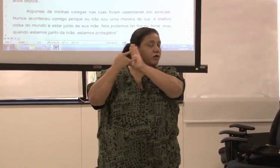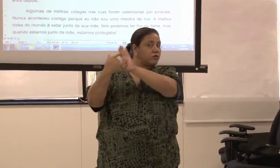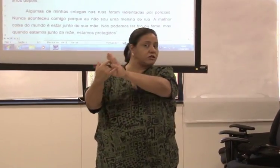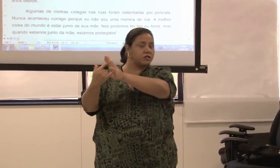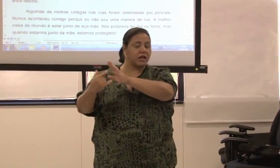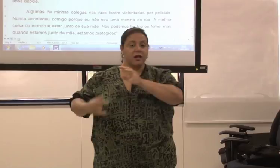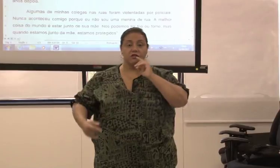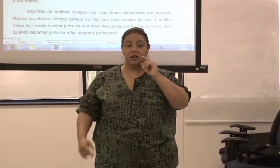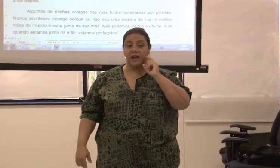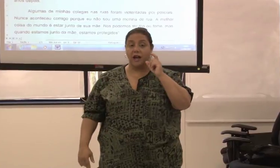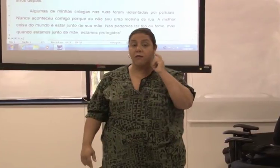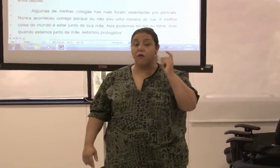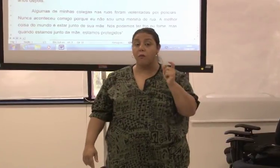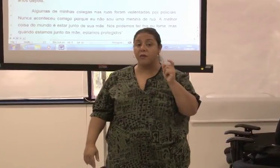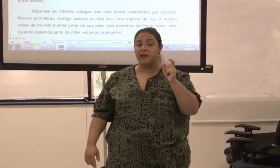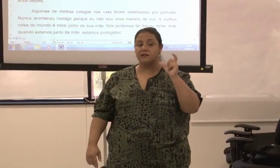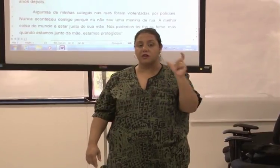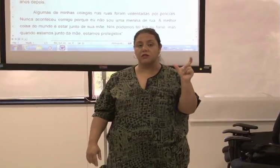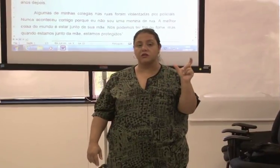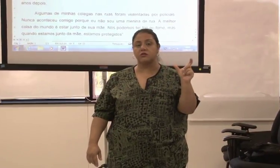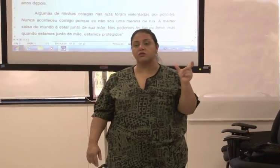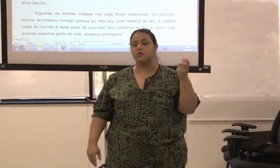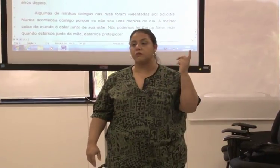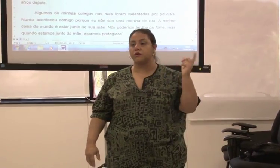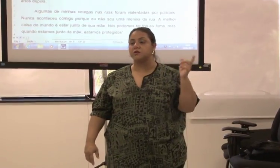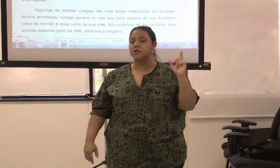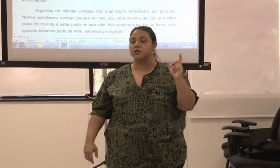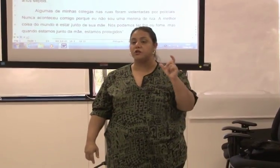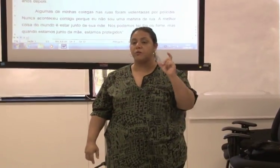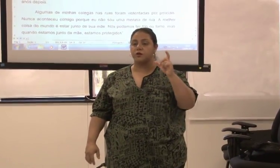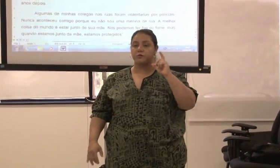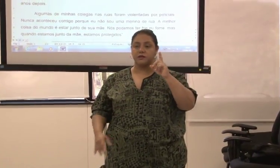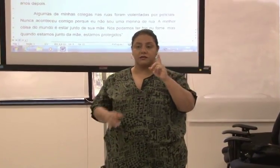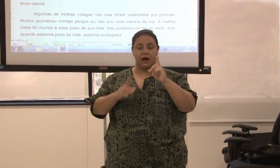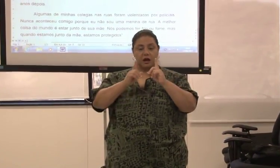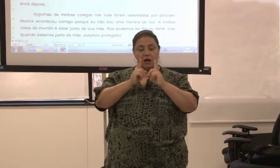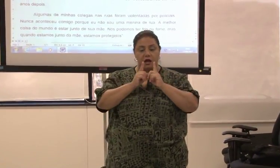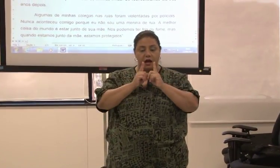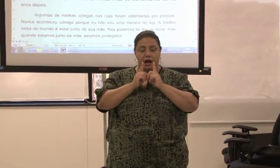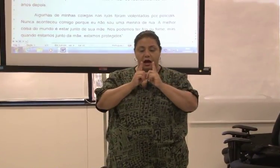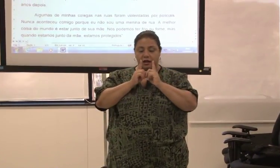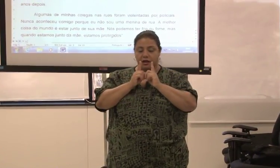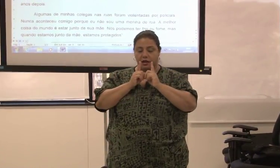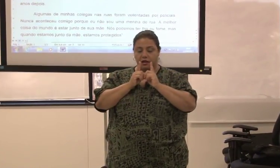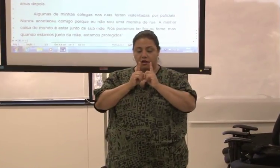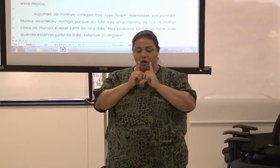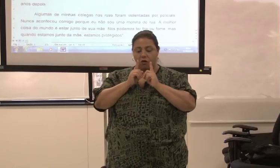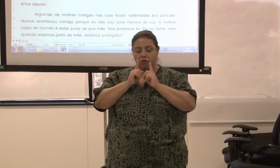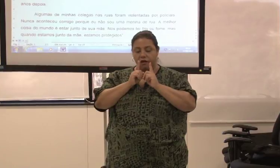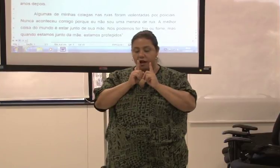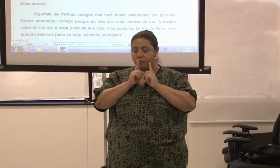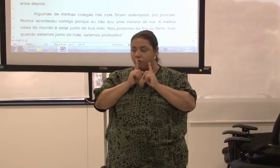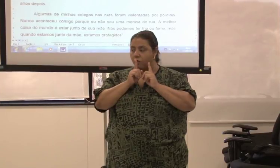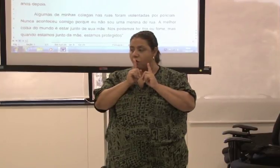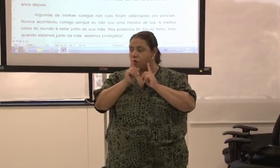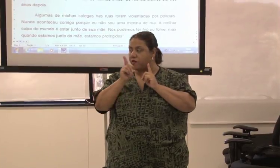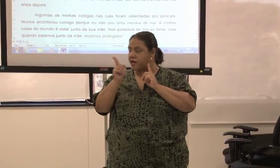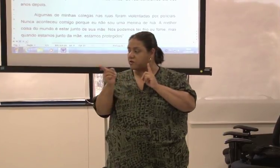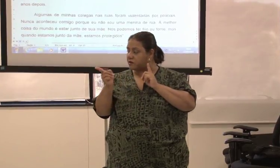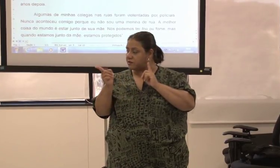nos deixei. Só que aí é uma compreensão da estrutura. Por isso que a gente não pode pensar aqui. O verbo ou o deítico, ele sempre